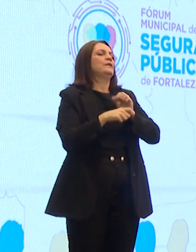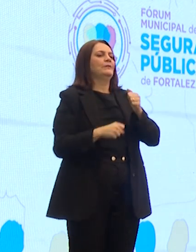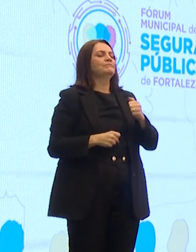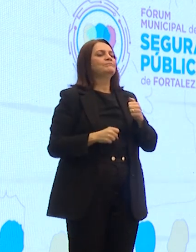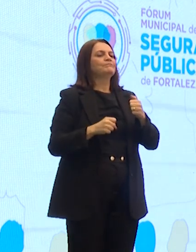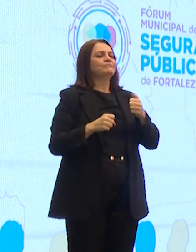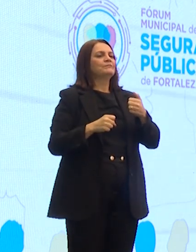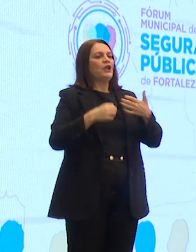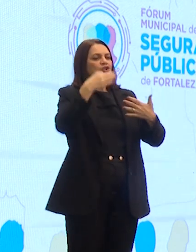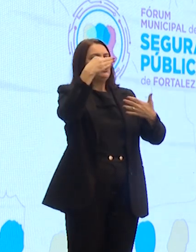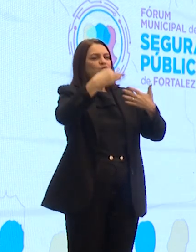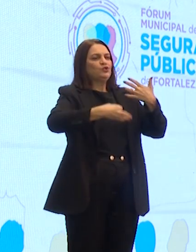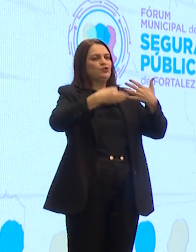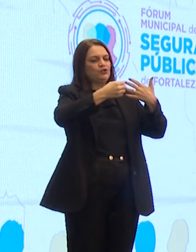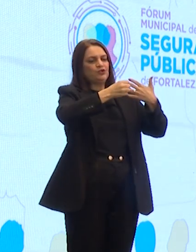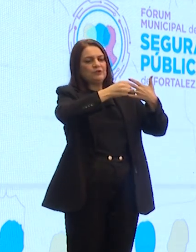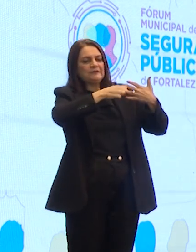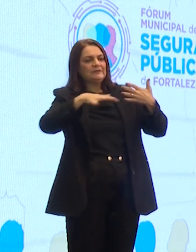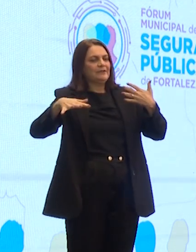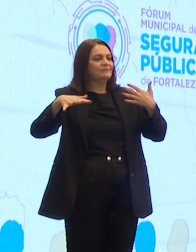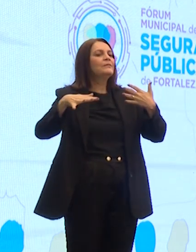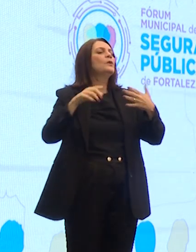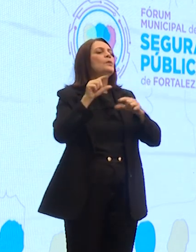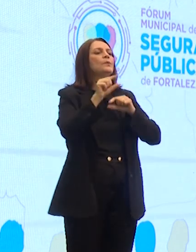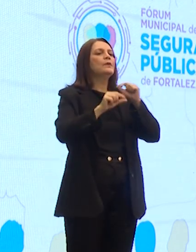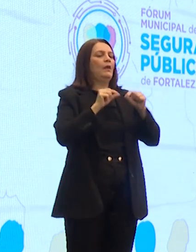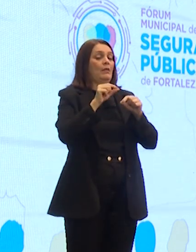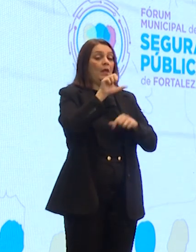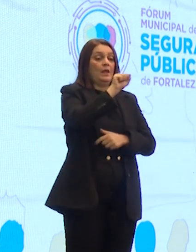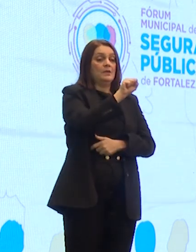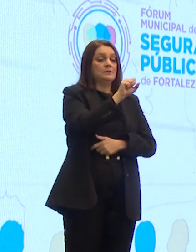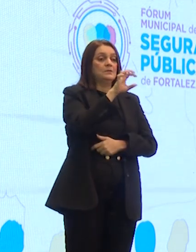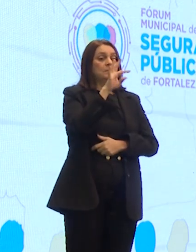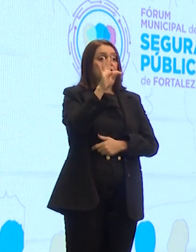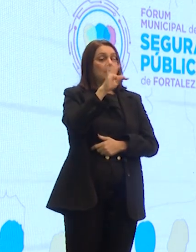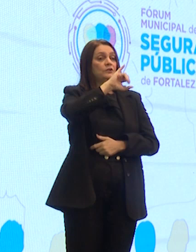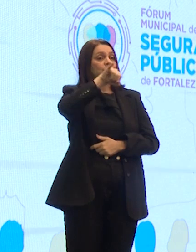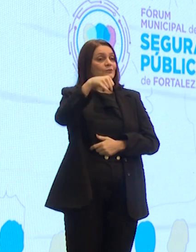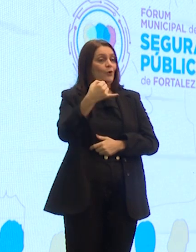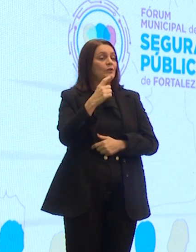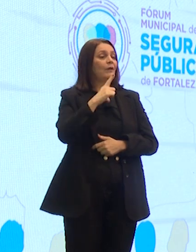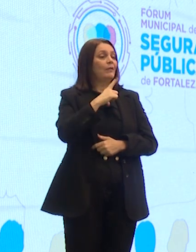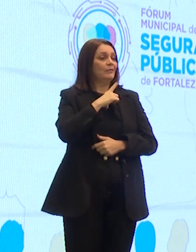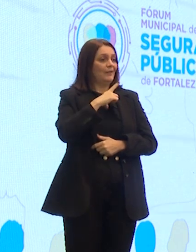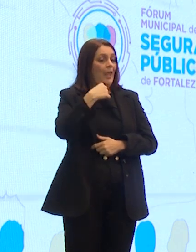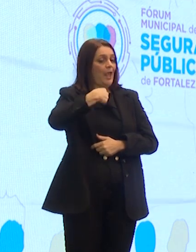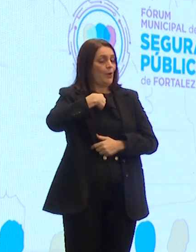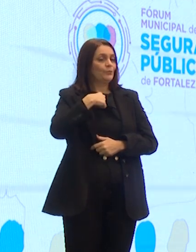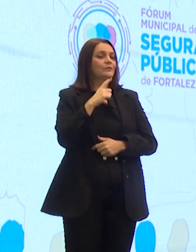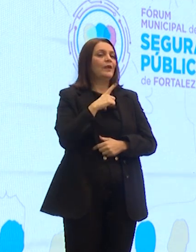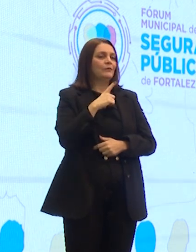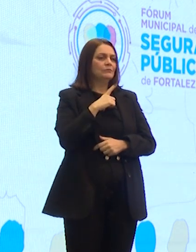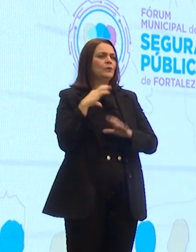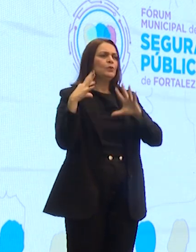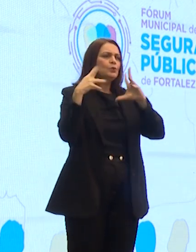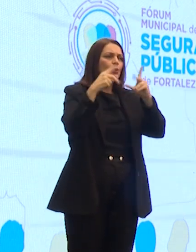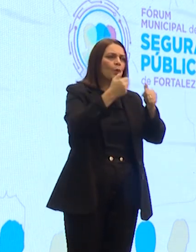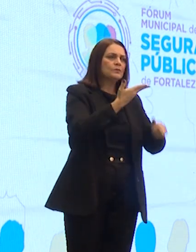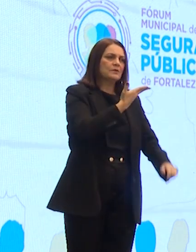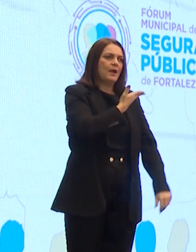O STJ, onde eu tenho praticamente todos como amigos e amigas,